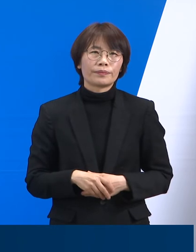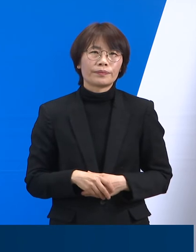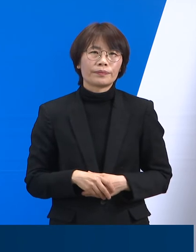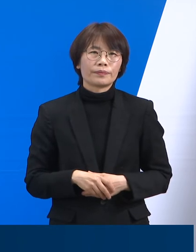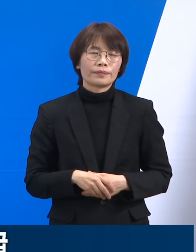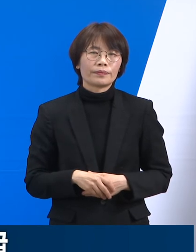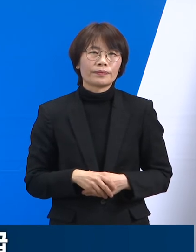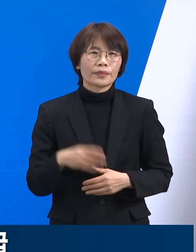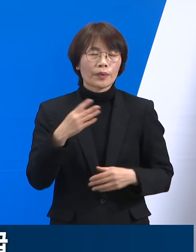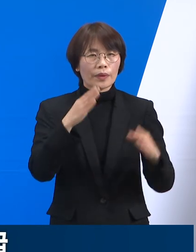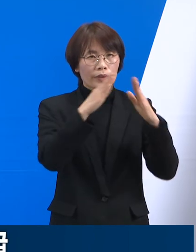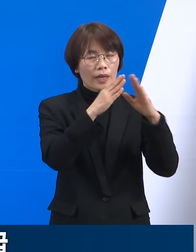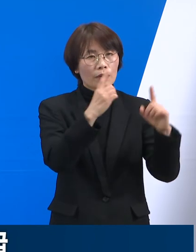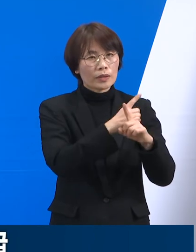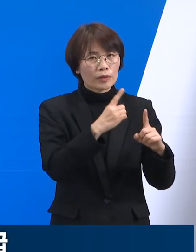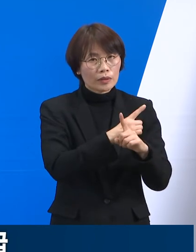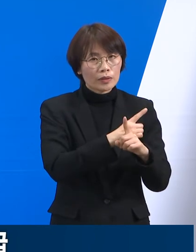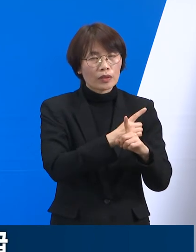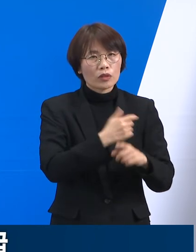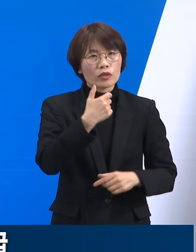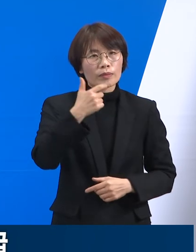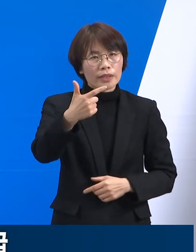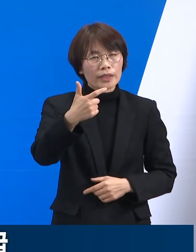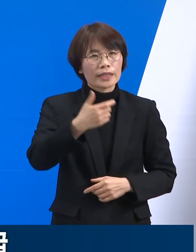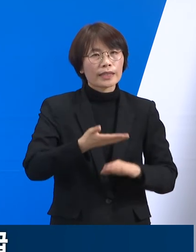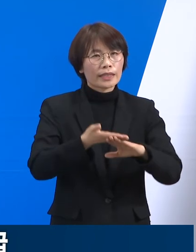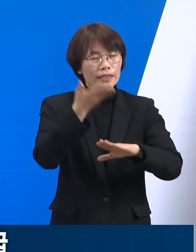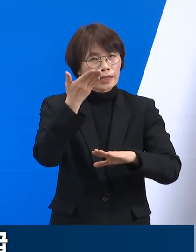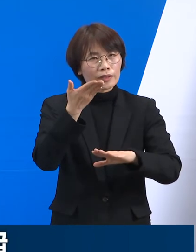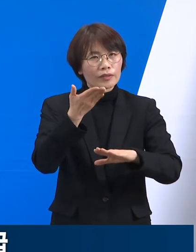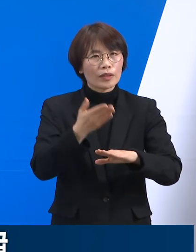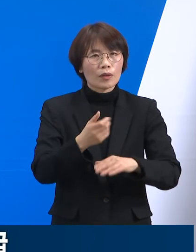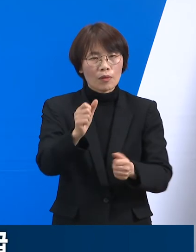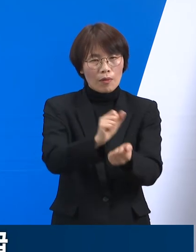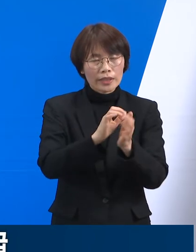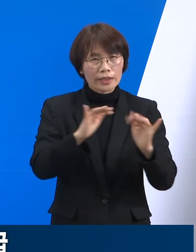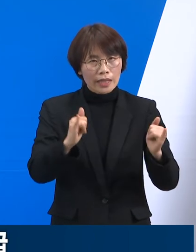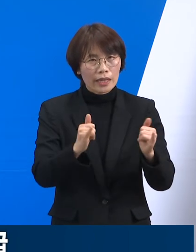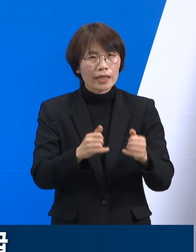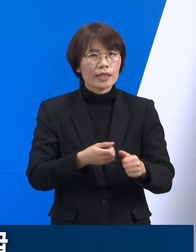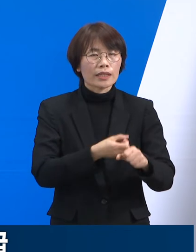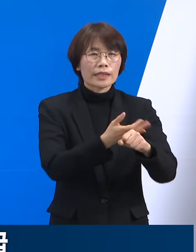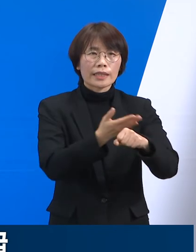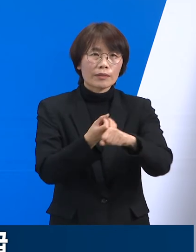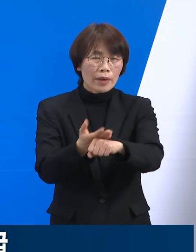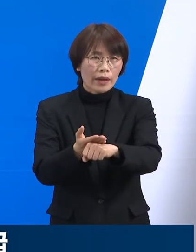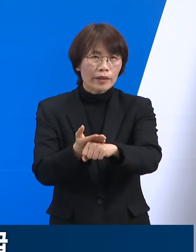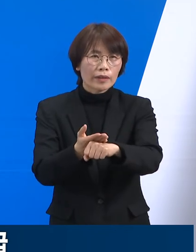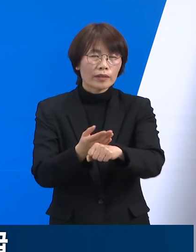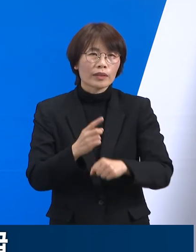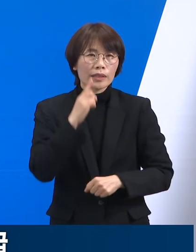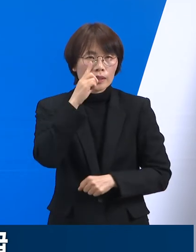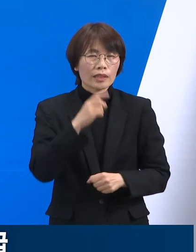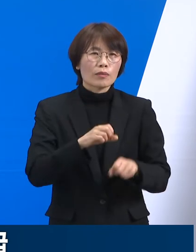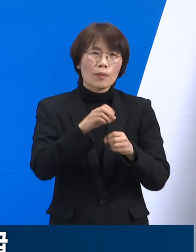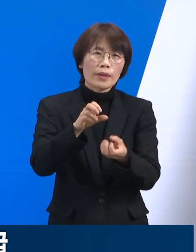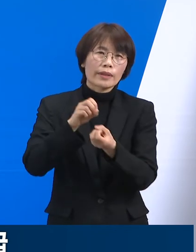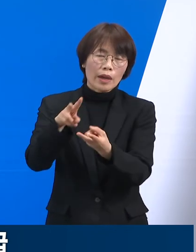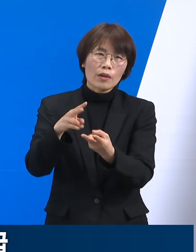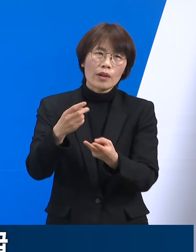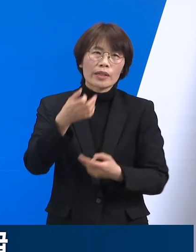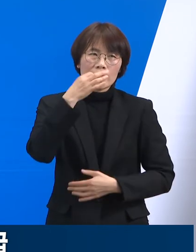그리고 재택치료 키트를 60세 이상 등 집중관리군 확진자에게만 지급하여 재택치료 키트 배송을